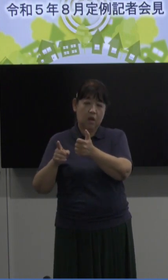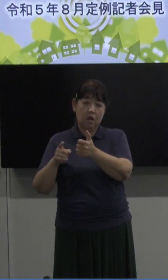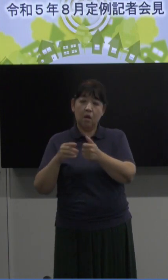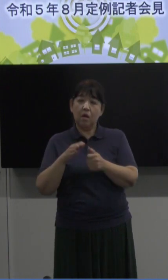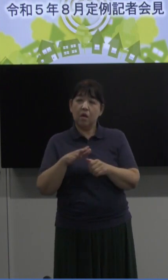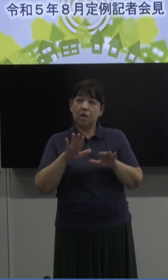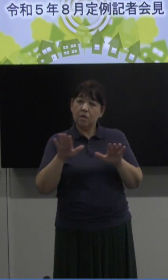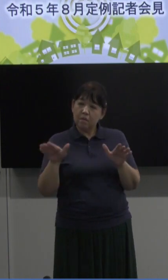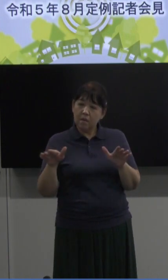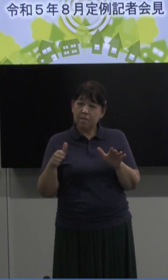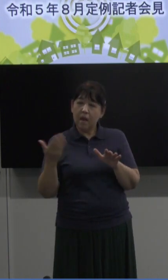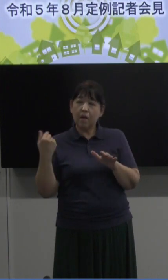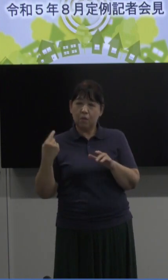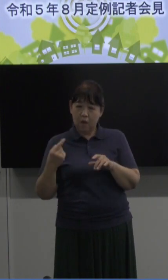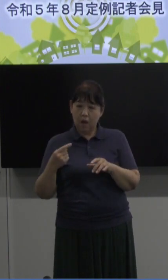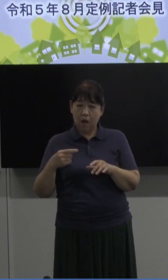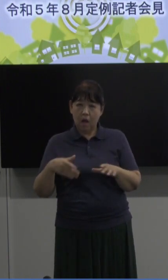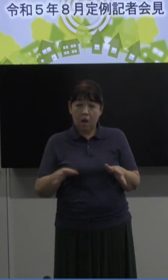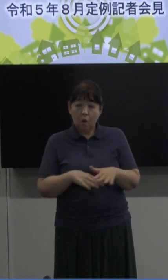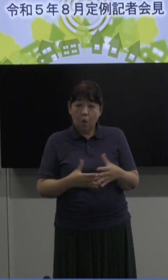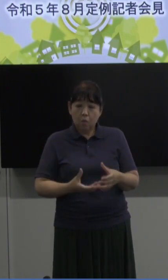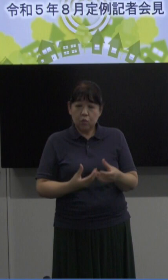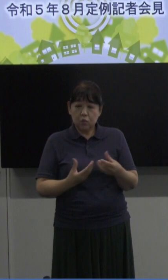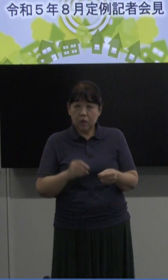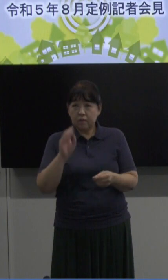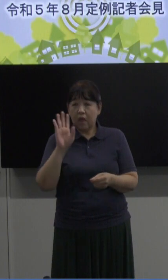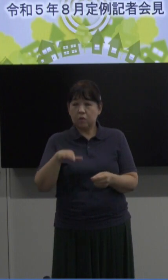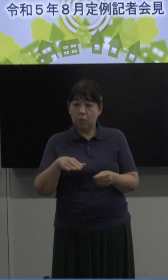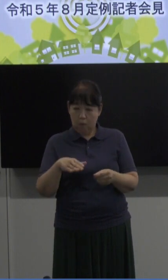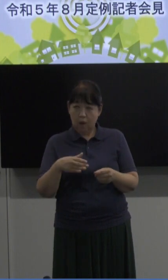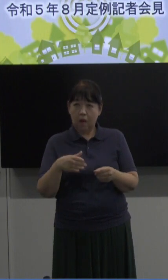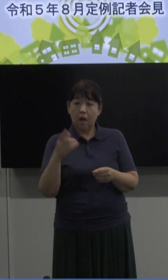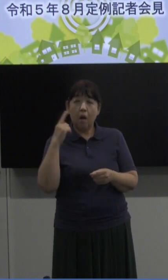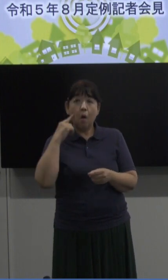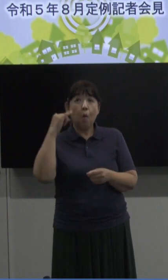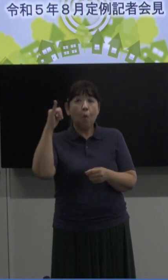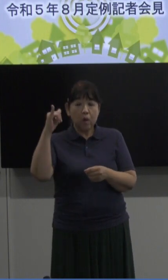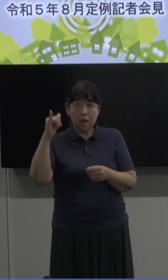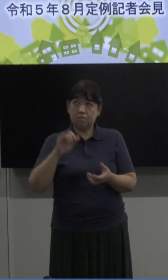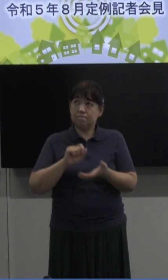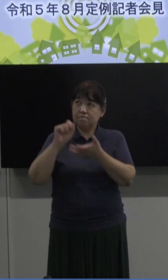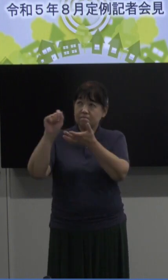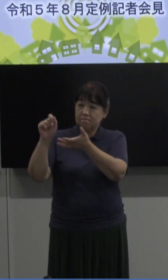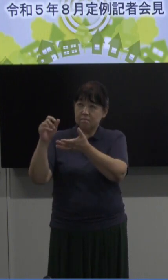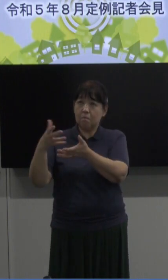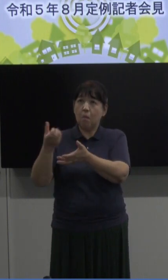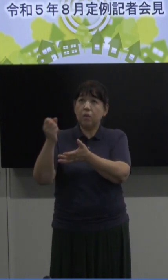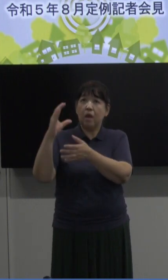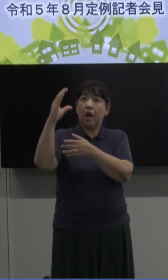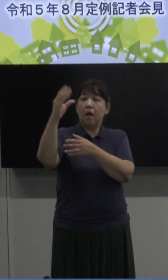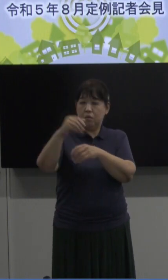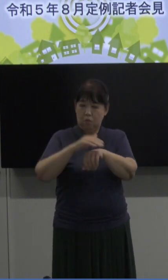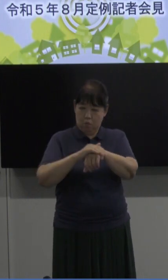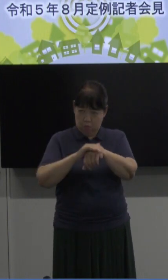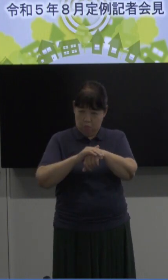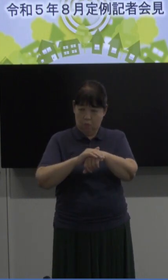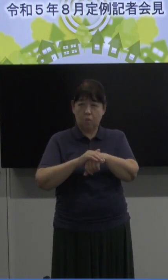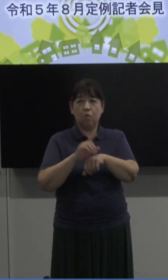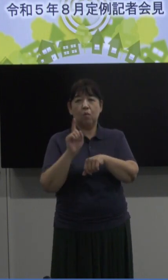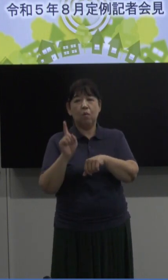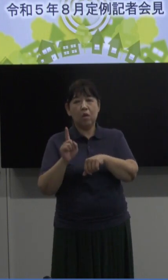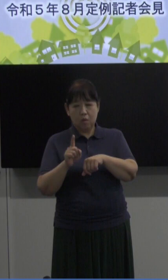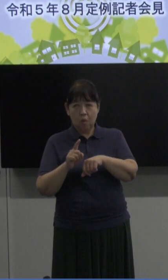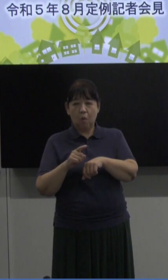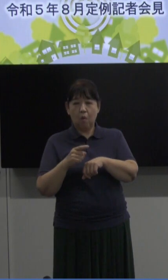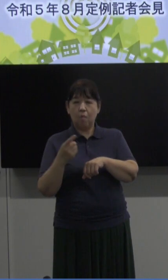につながると。そして使用済みおむつを子ども別に振り分ける業務がなくなるということで保